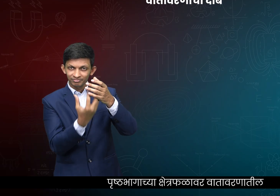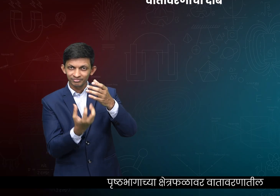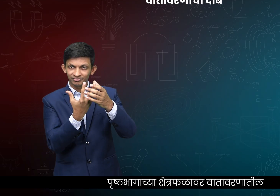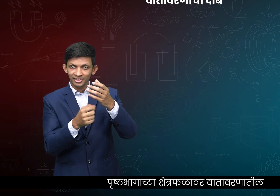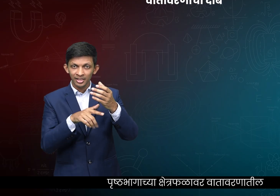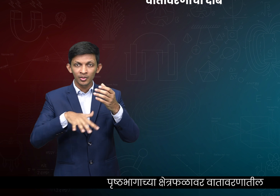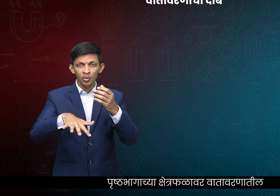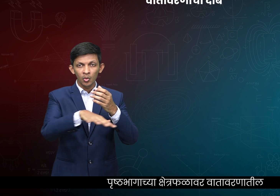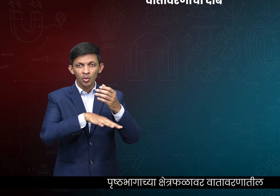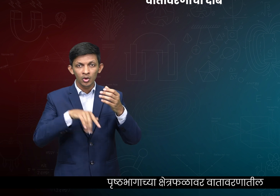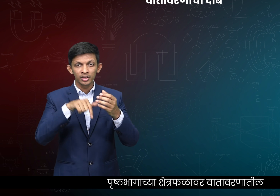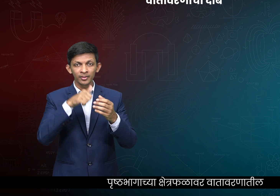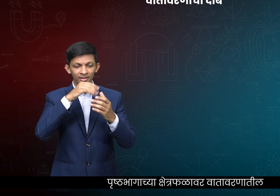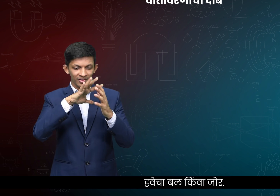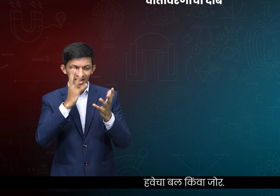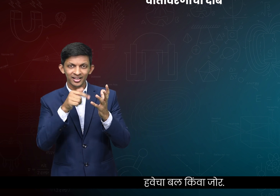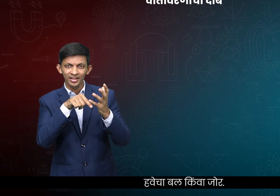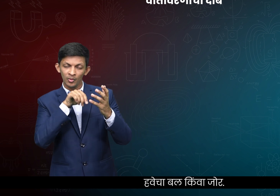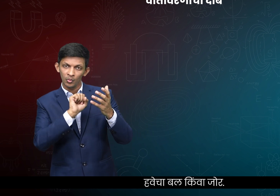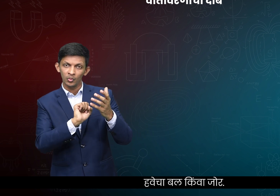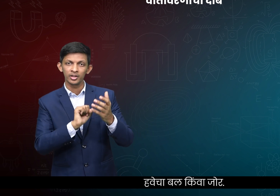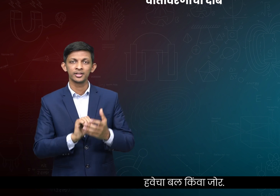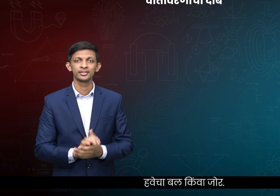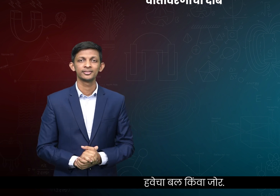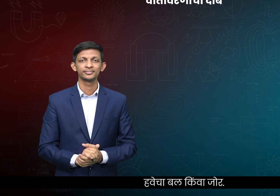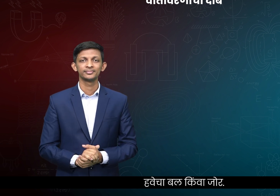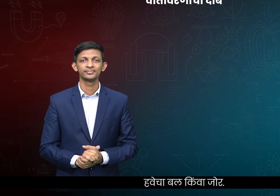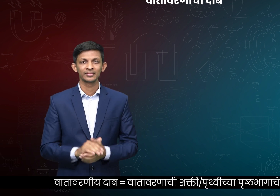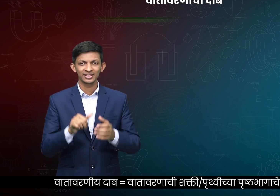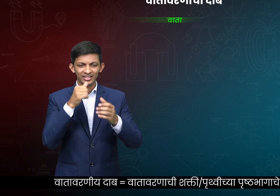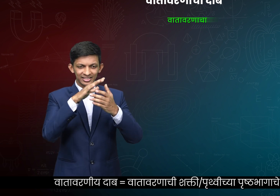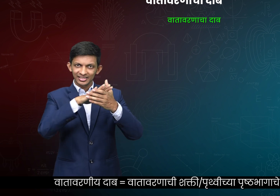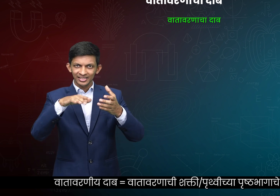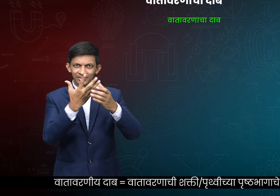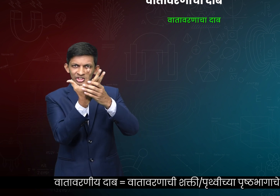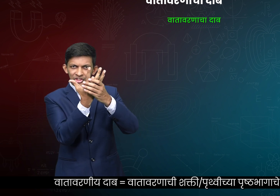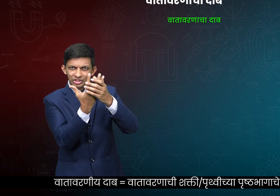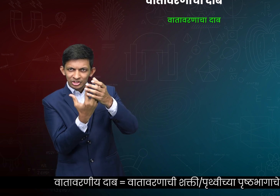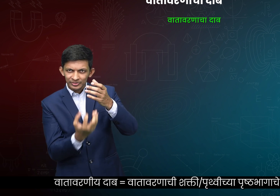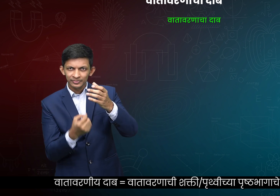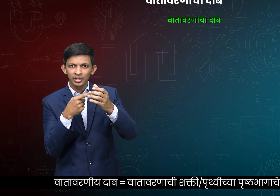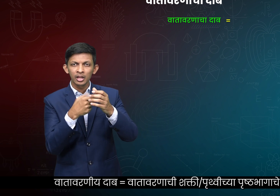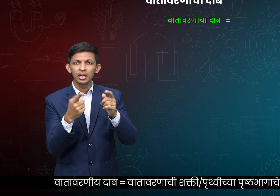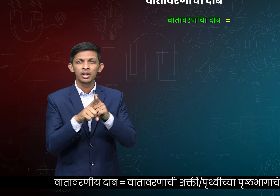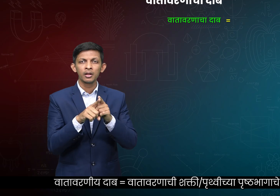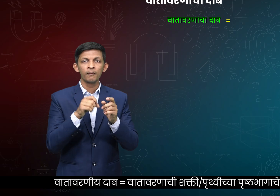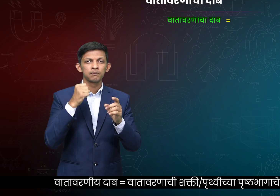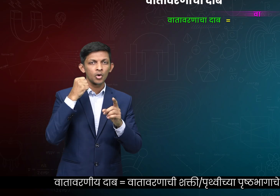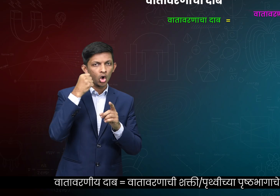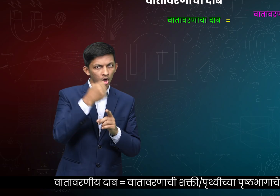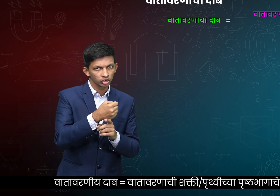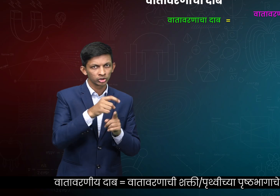पृष्ठभागाच्या क्षेत्रफळावर वातावरणातील हवेचा बल किंवा जोर. वातावरणीय दाब वातावरणाची